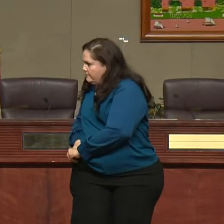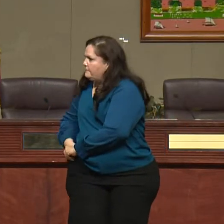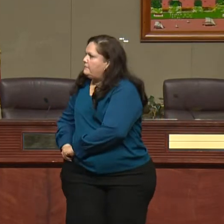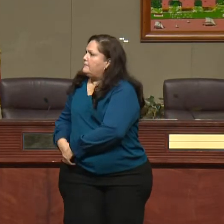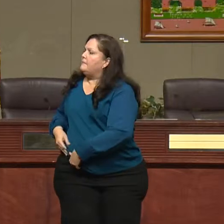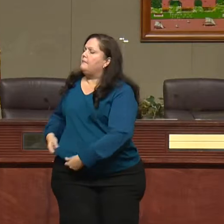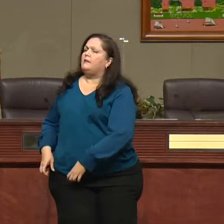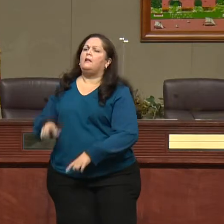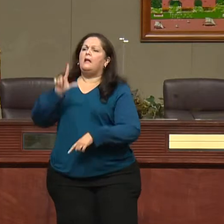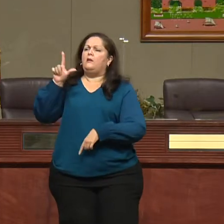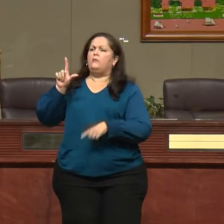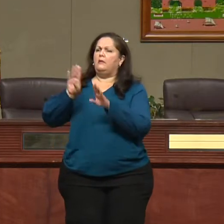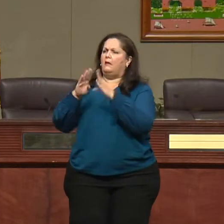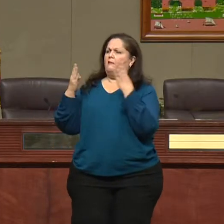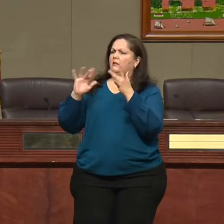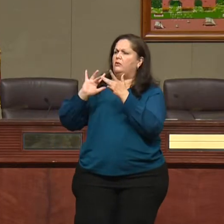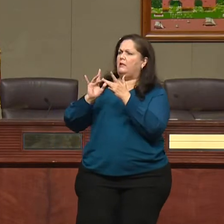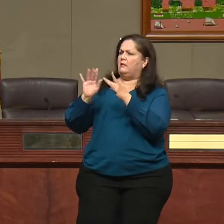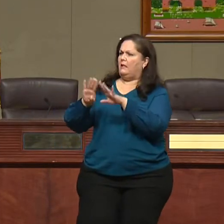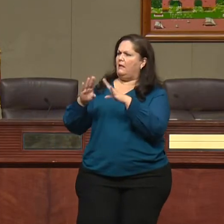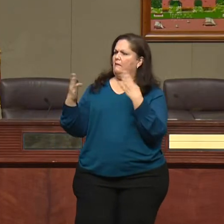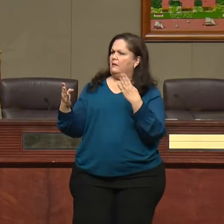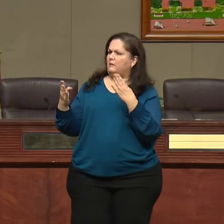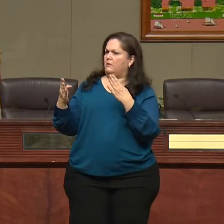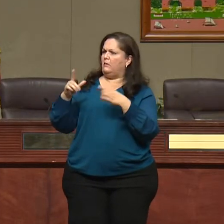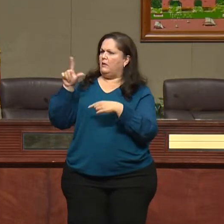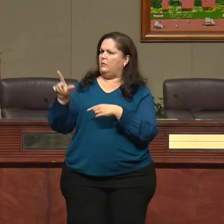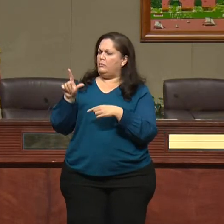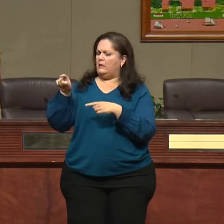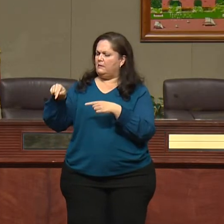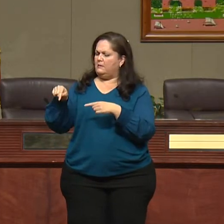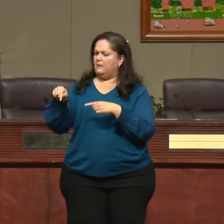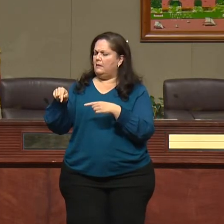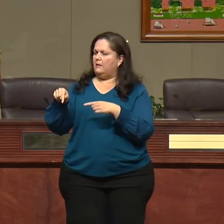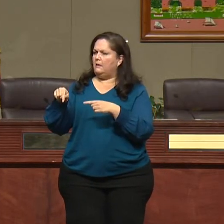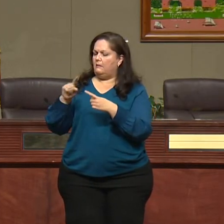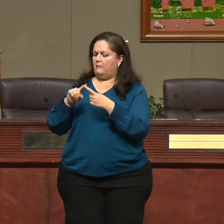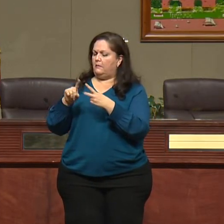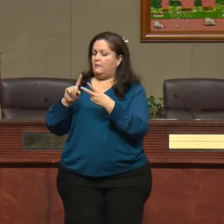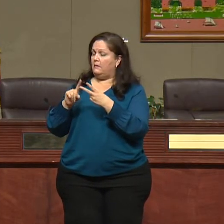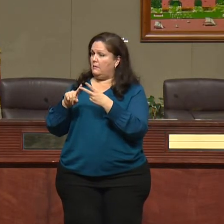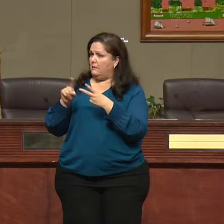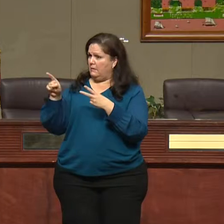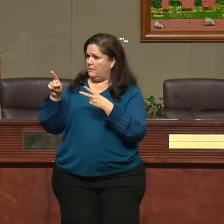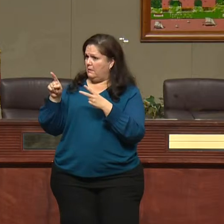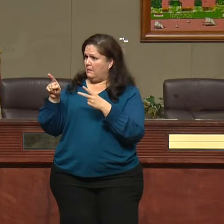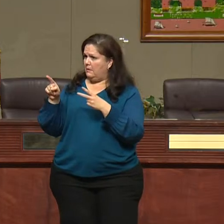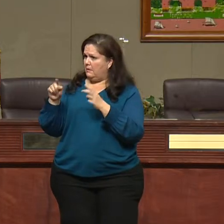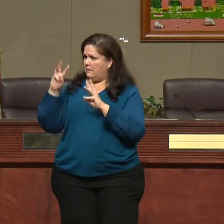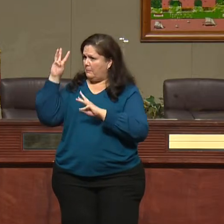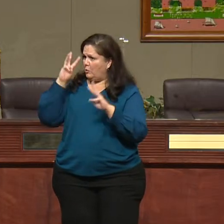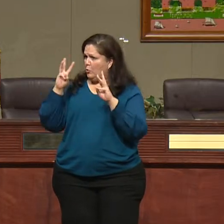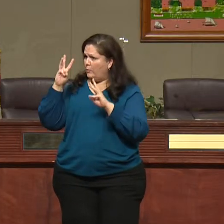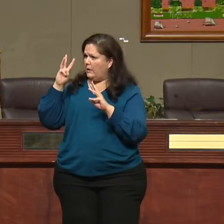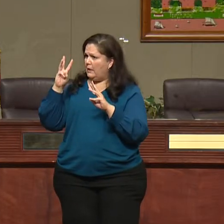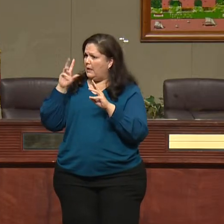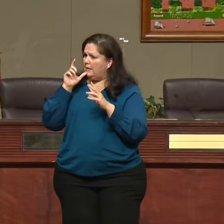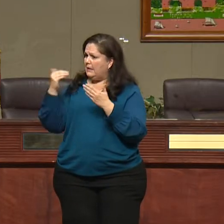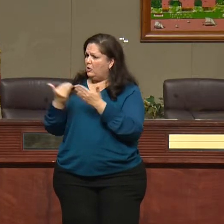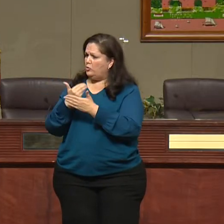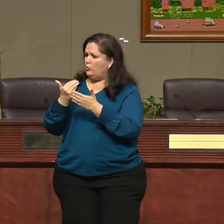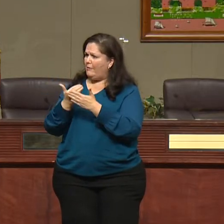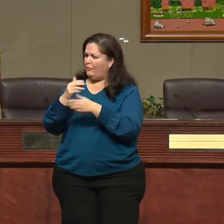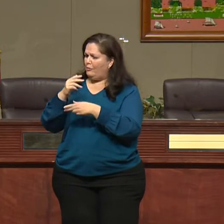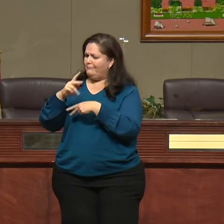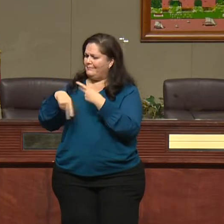¿Cuánto tiempo podría estar abierto? Esa es la primera pregunta. La segunda es, ¿hay preocupación por los casos de la nueva cepa